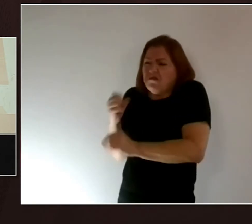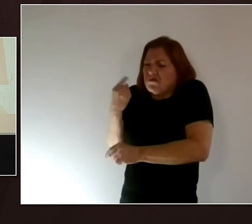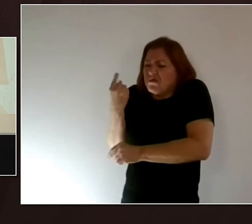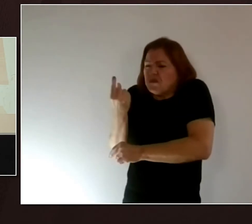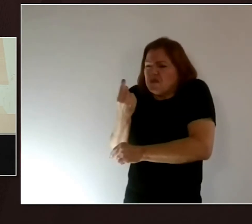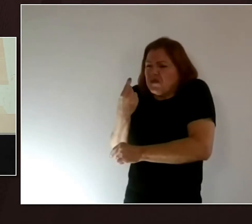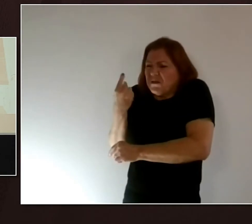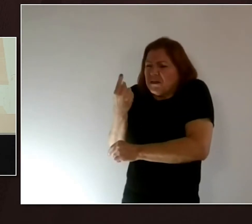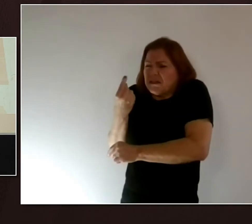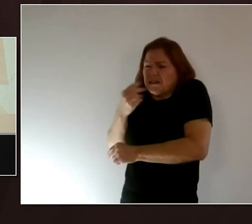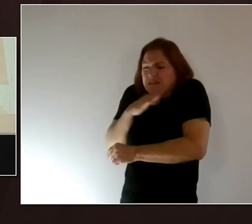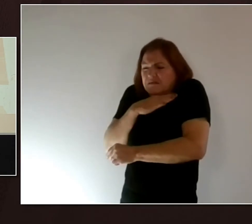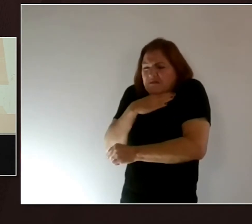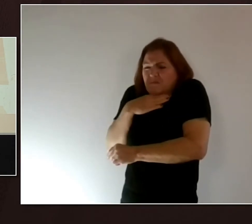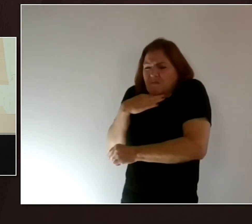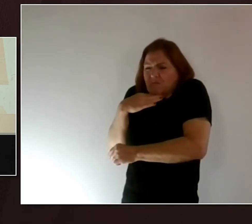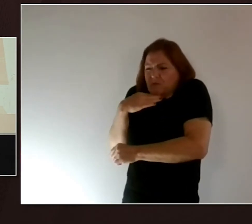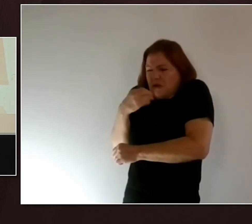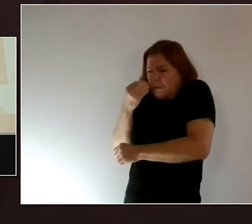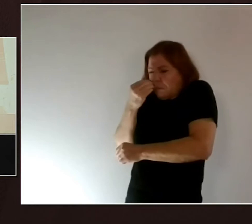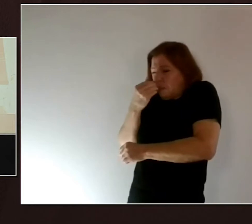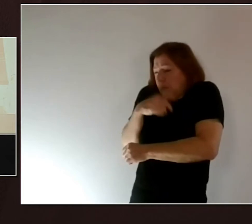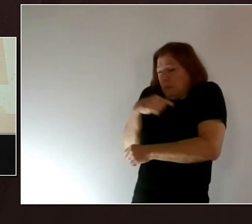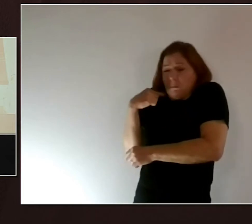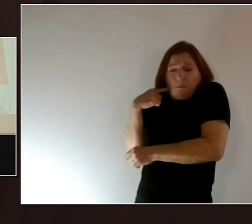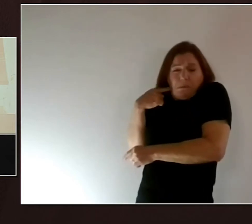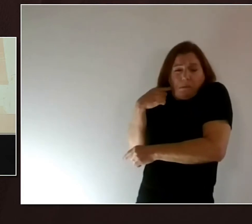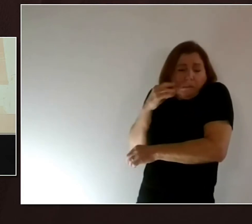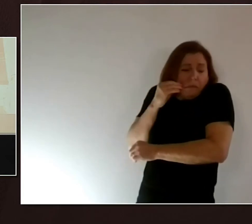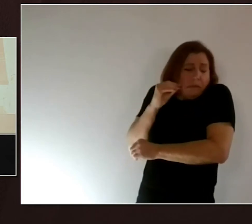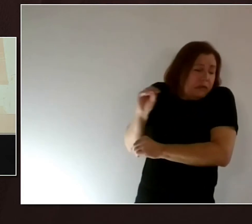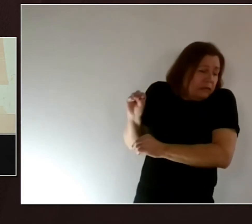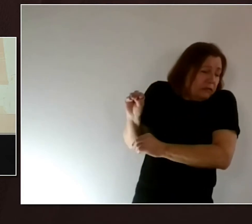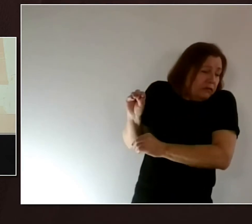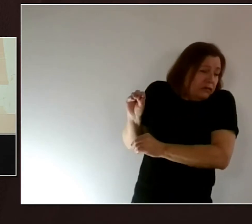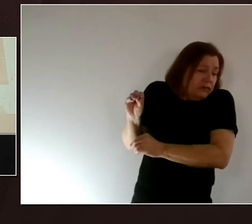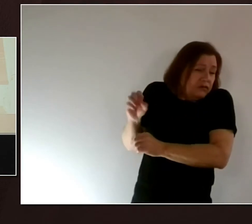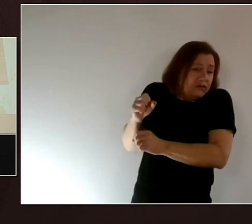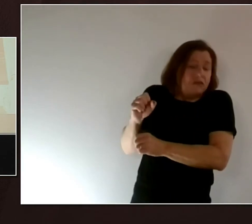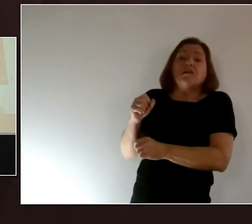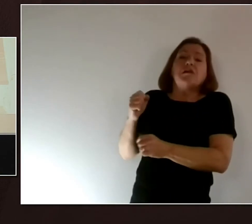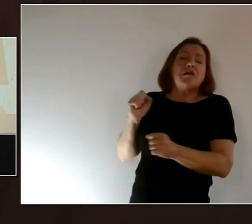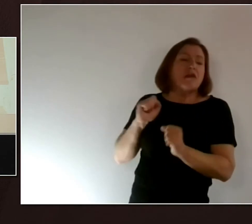ninguém queria ser contaminado, todo mundo fugia dos doentes, né?